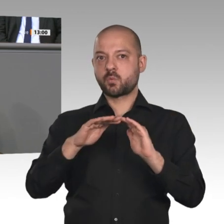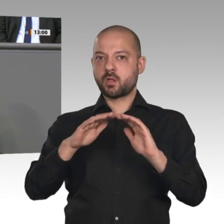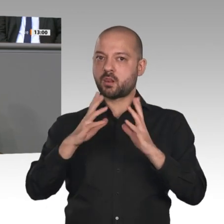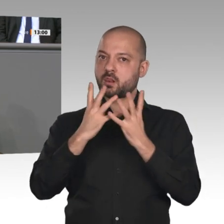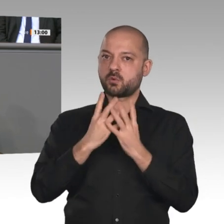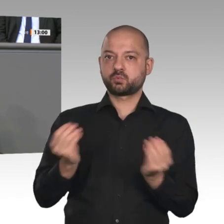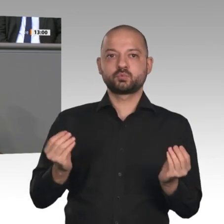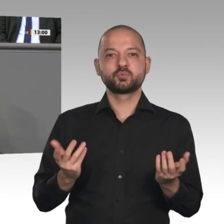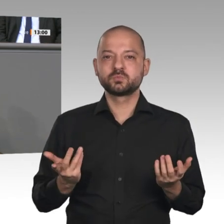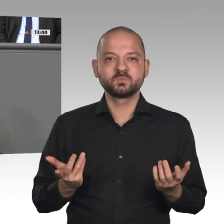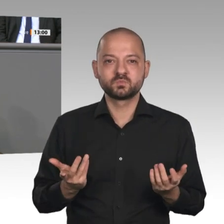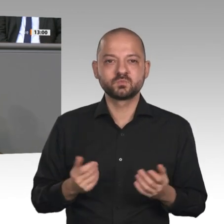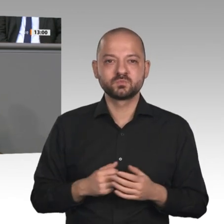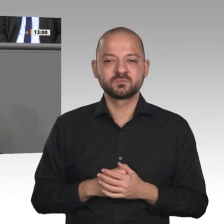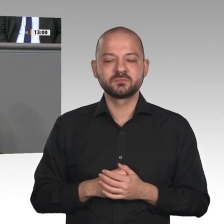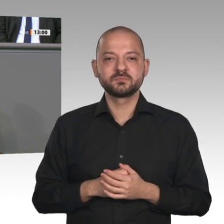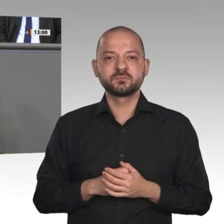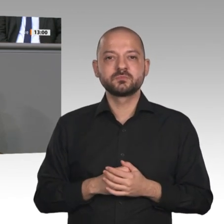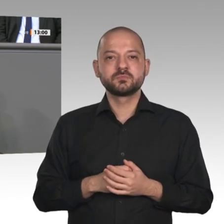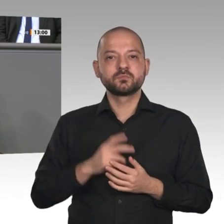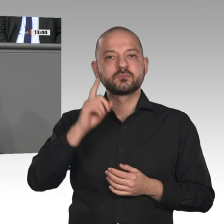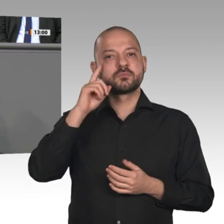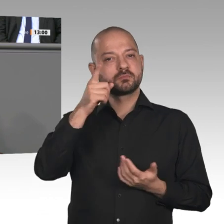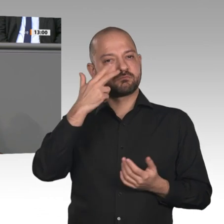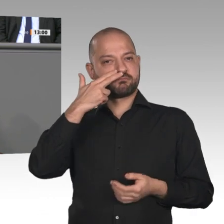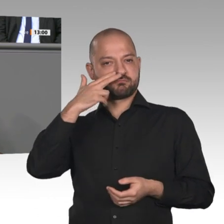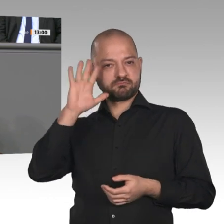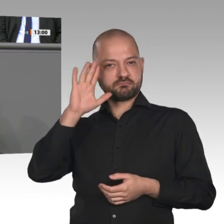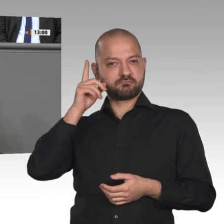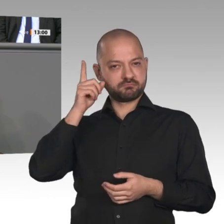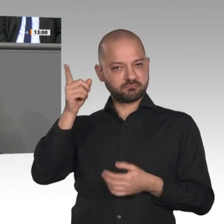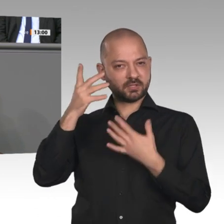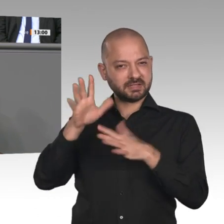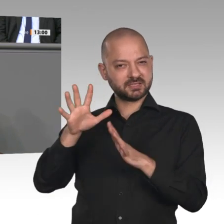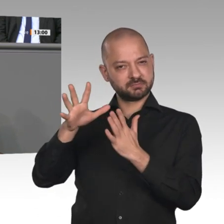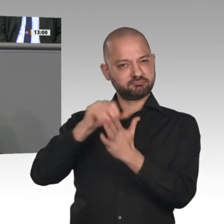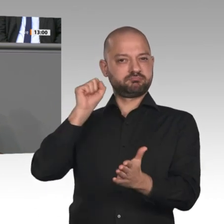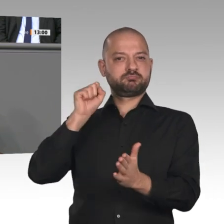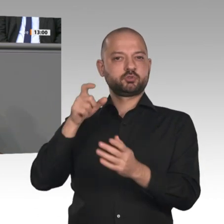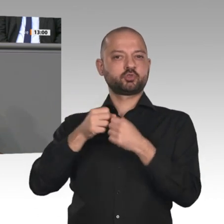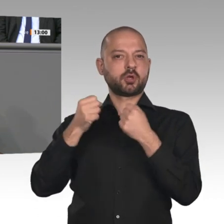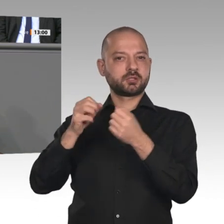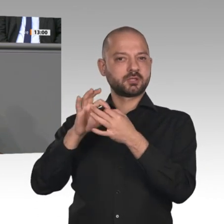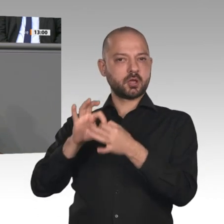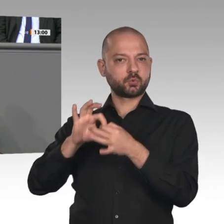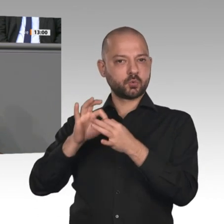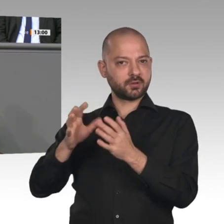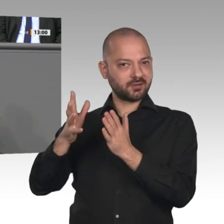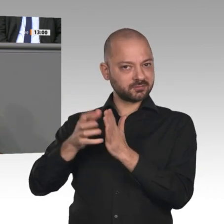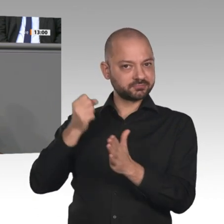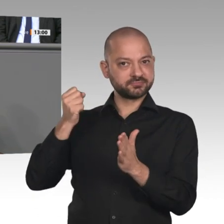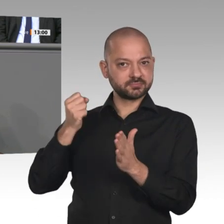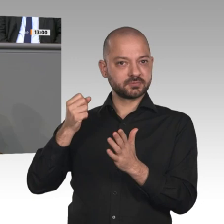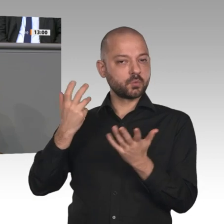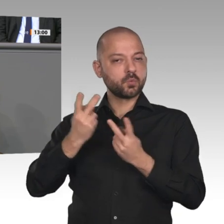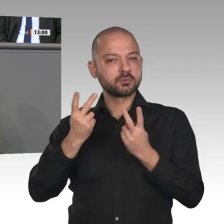nationalsozialistisches Unrecht nicht die Staatsangehörigkeit entzogen worden wäre oder der Erwerb erschwert worden wäre. Kollege Mittelberg hat solche Fälle schon